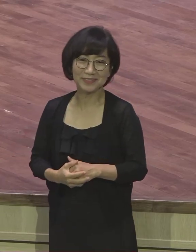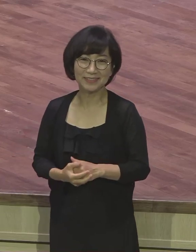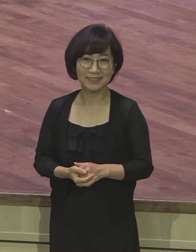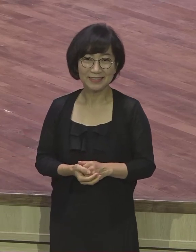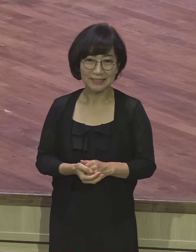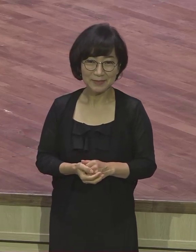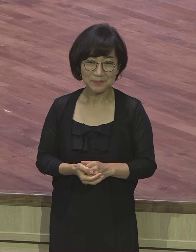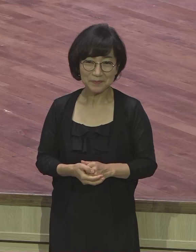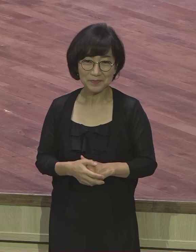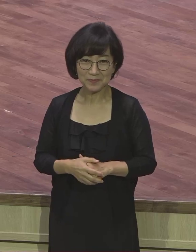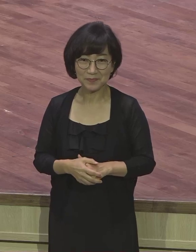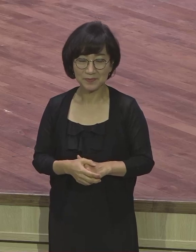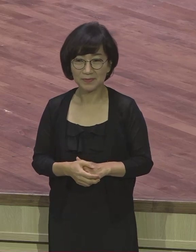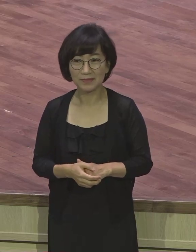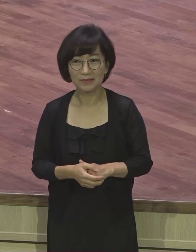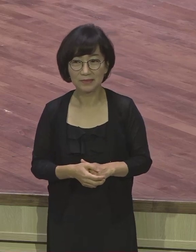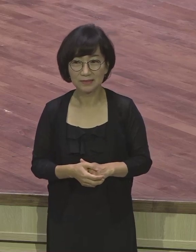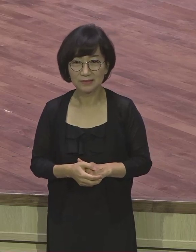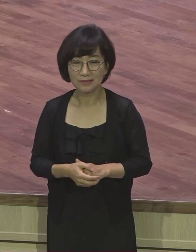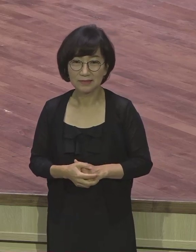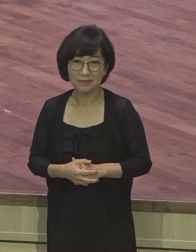이게 원리스 체질이.